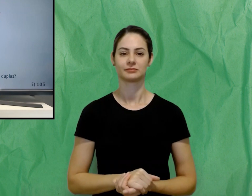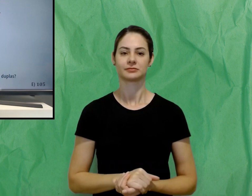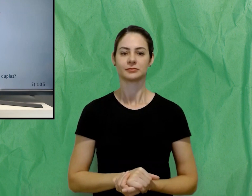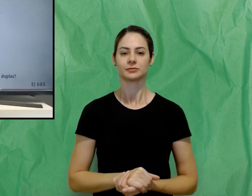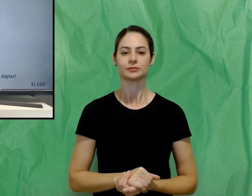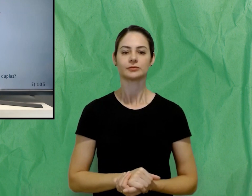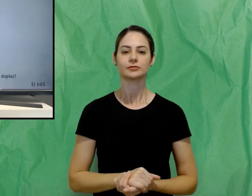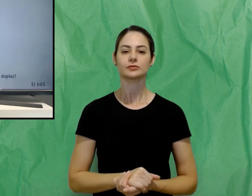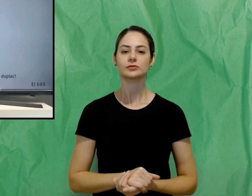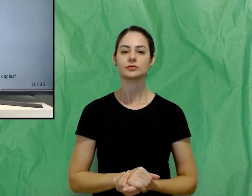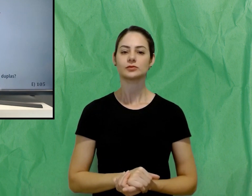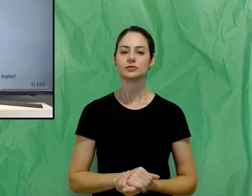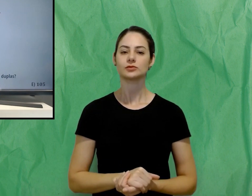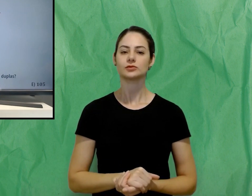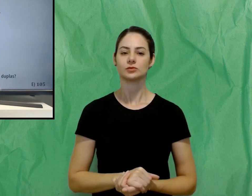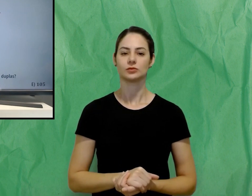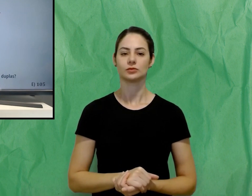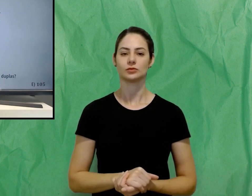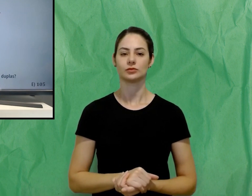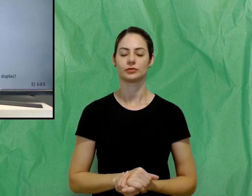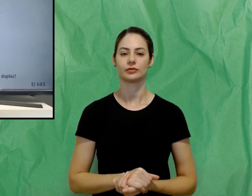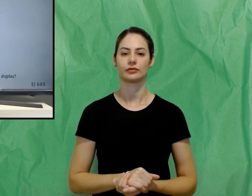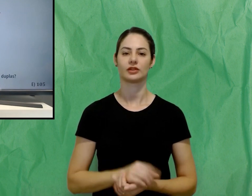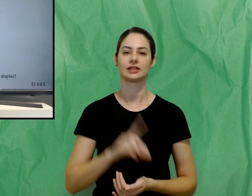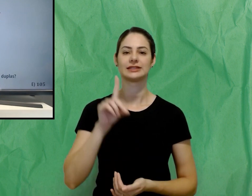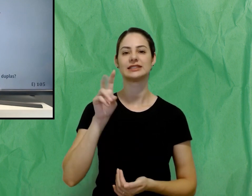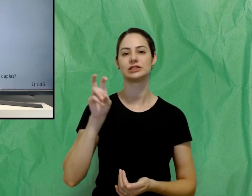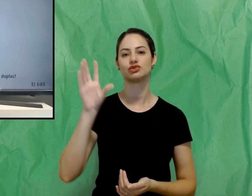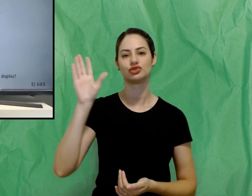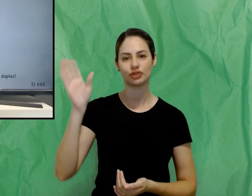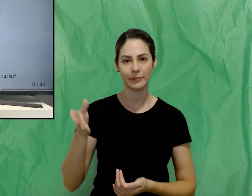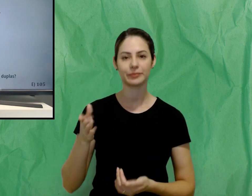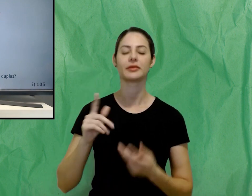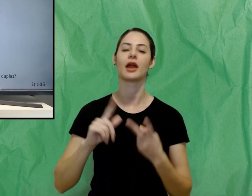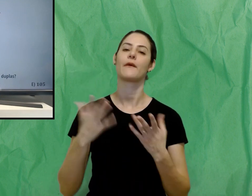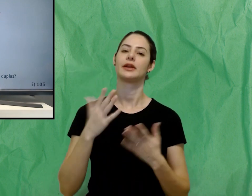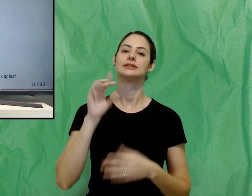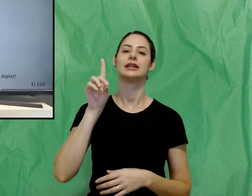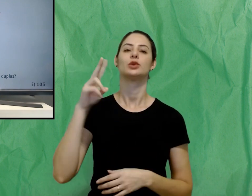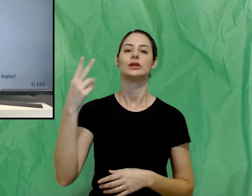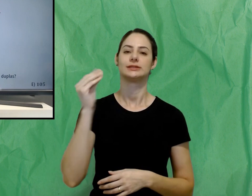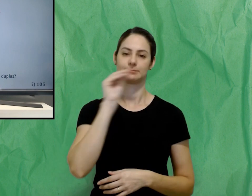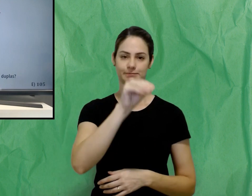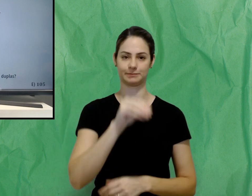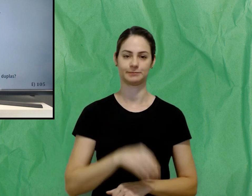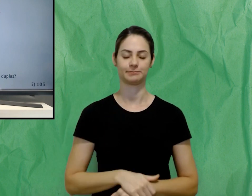escolhi D5. Agora aqui eu escolhi, por exemplo, D2.